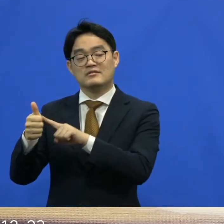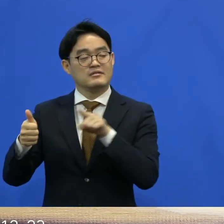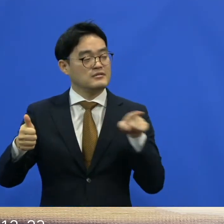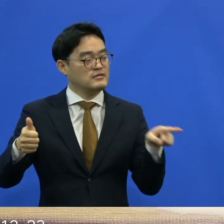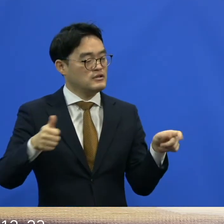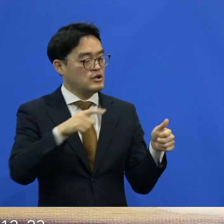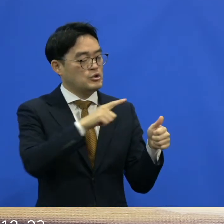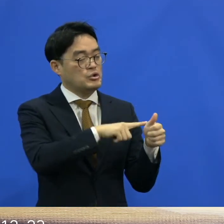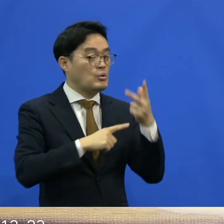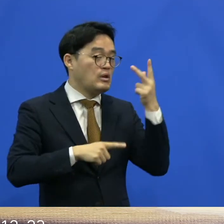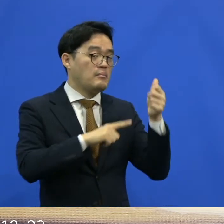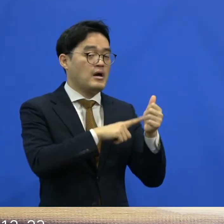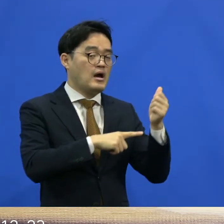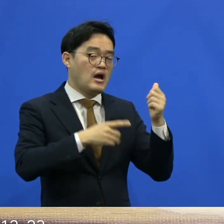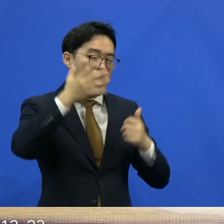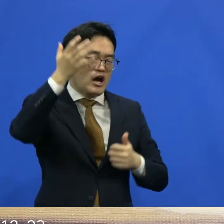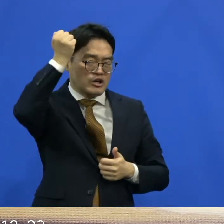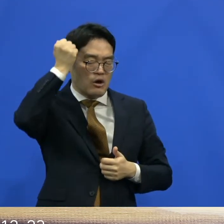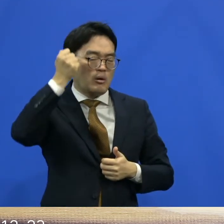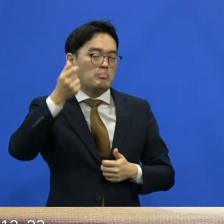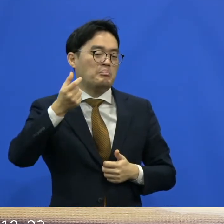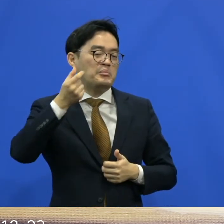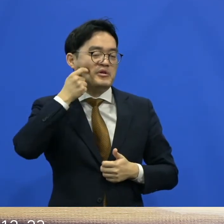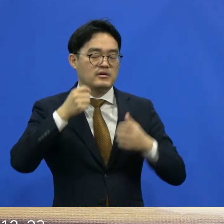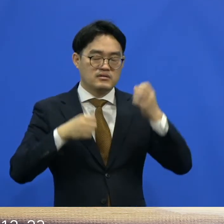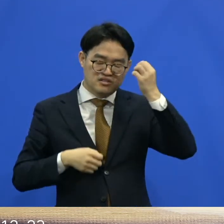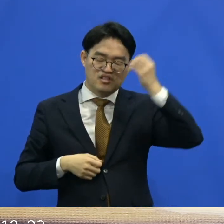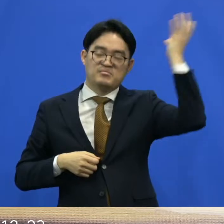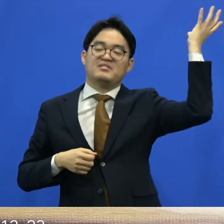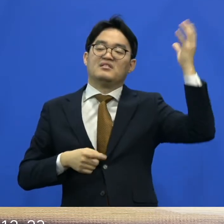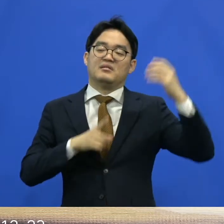못하고 그를 잊었더라.